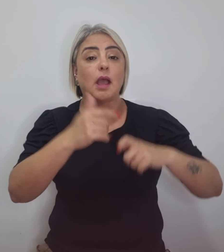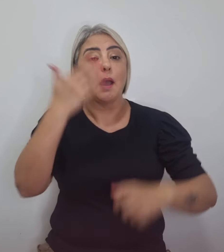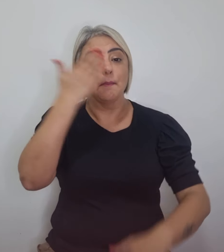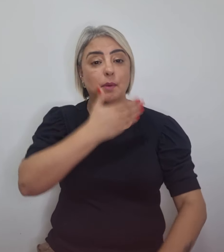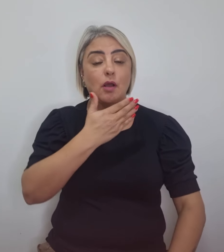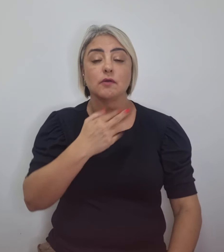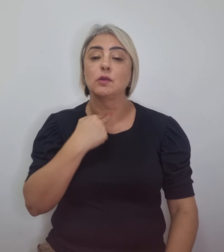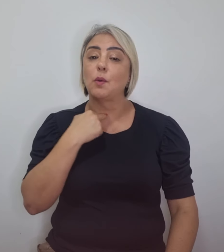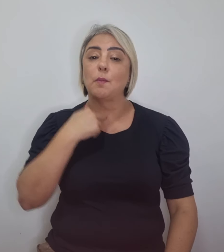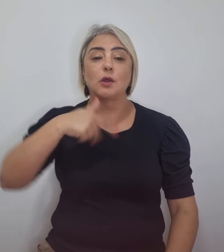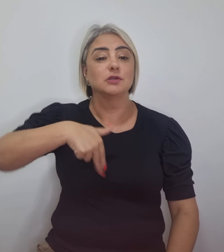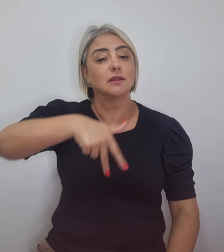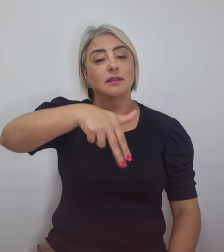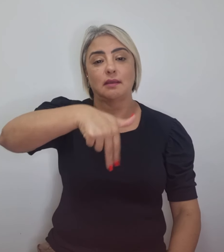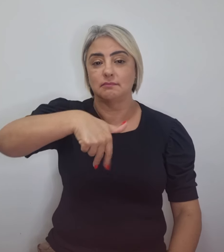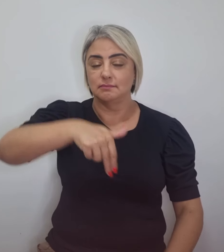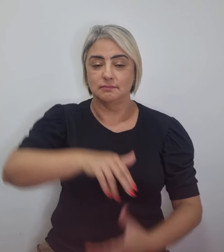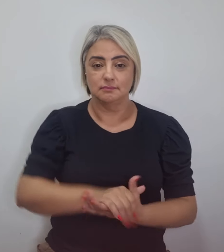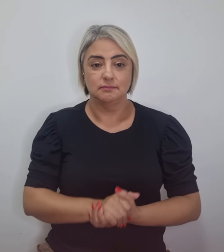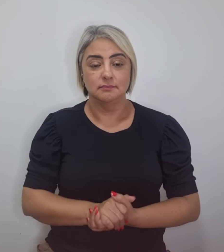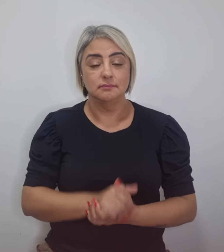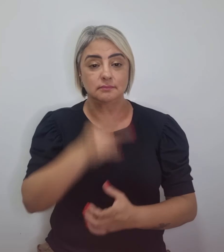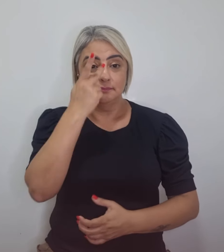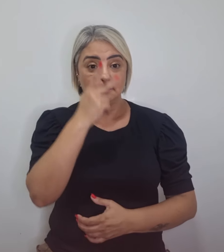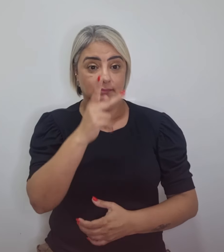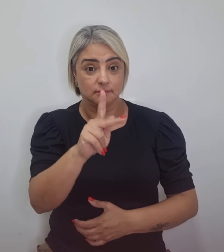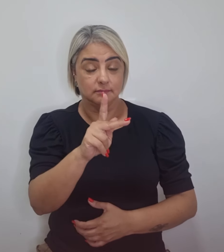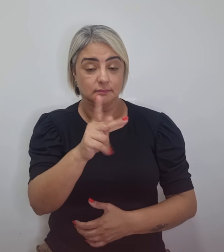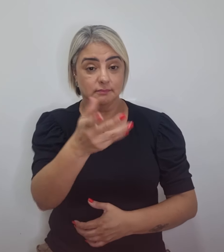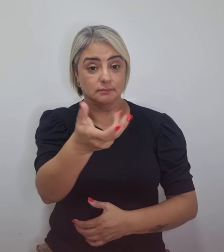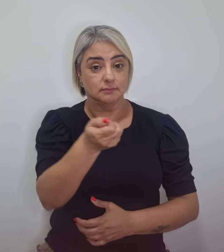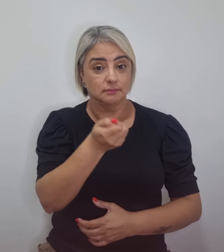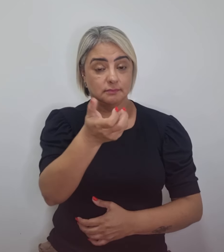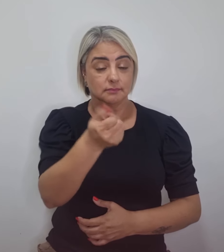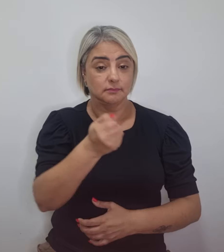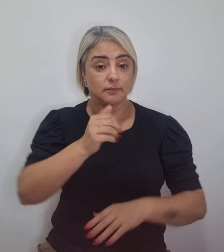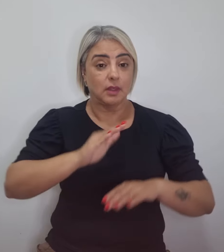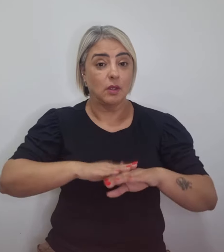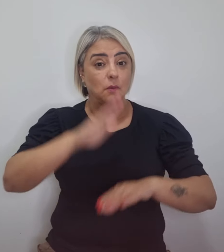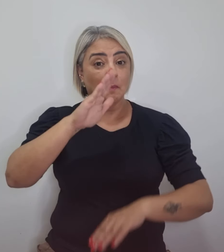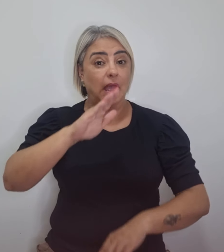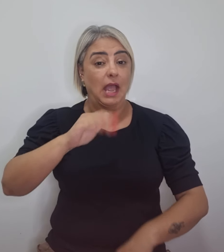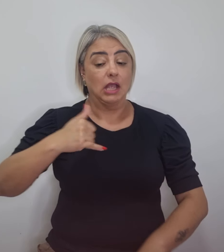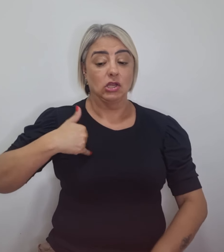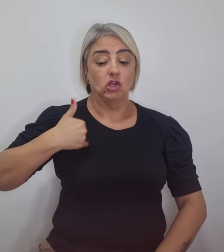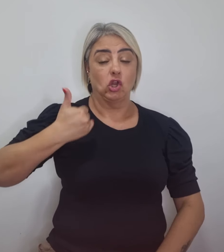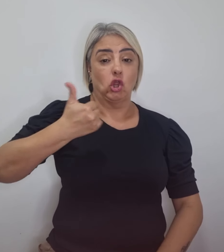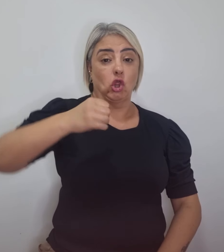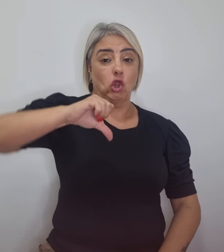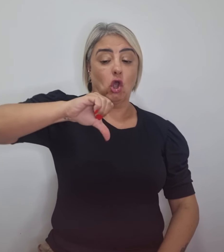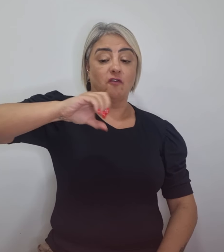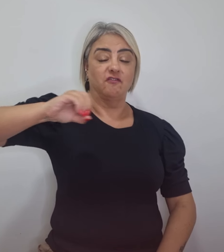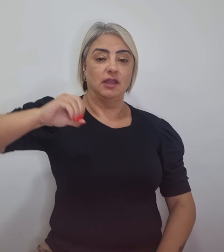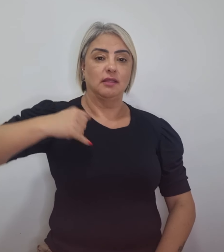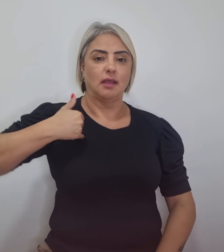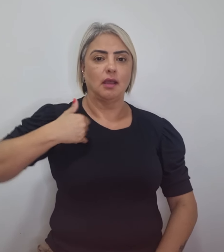impossibilidade. Para beneficiário com mais de 90 anos, também pode ser feita a